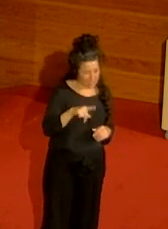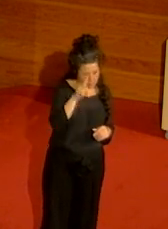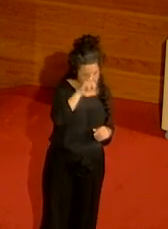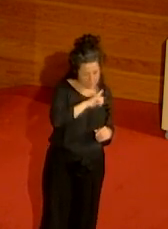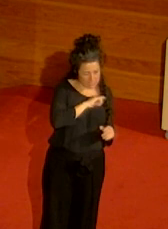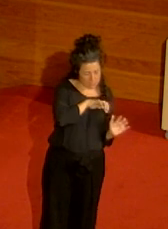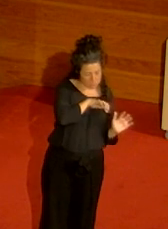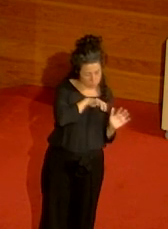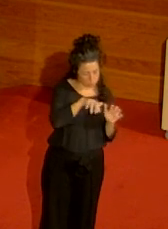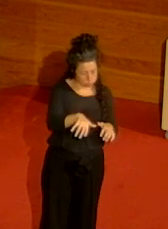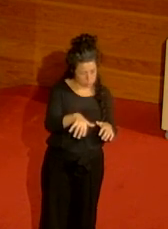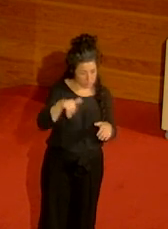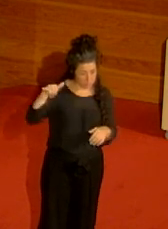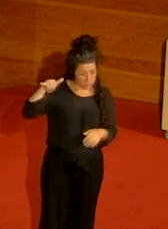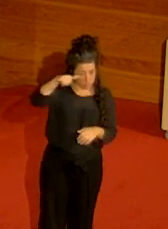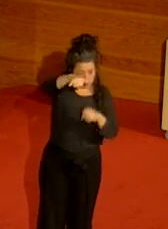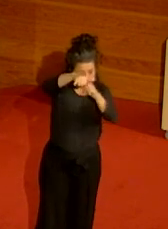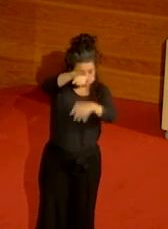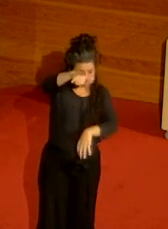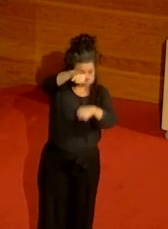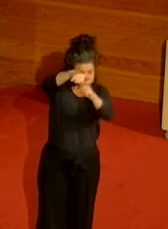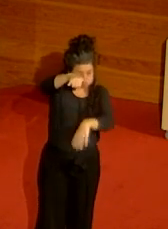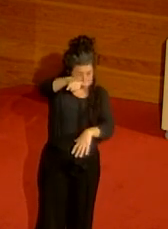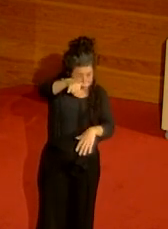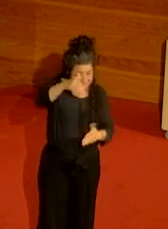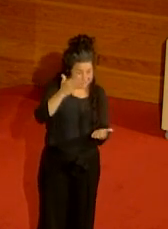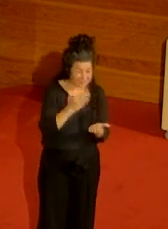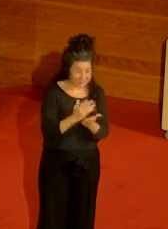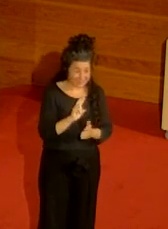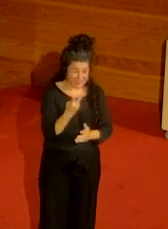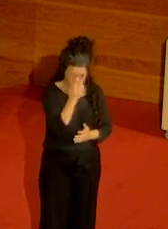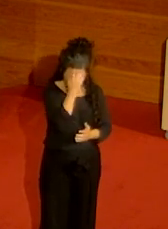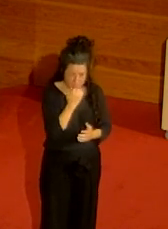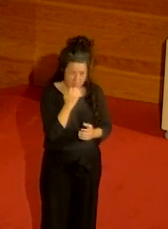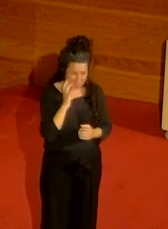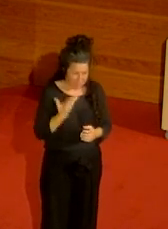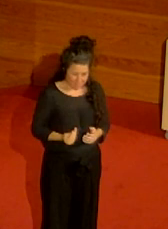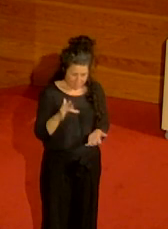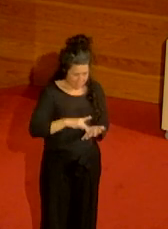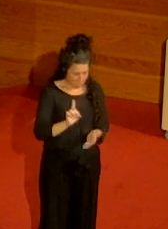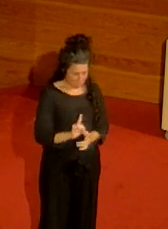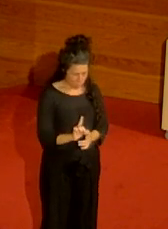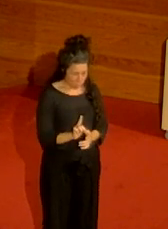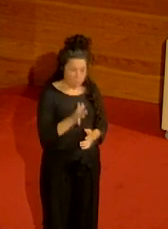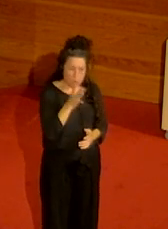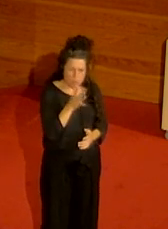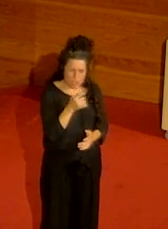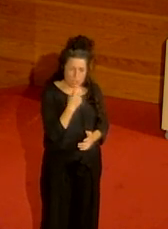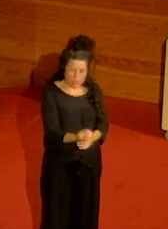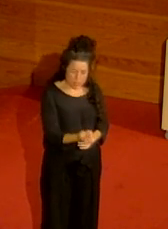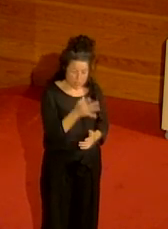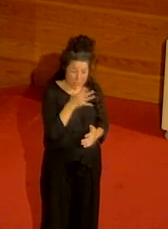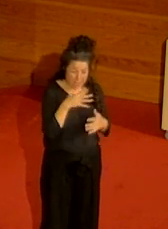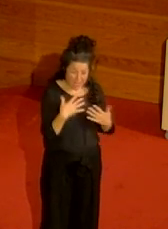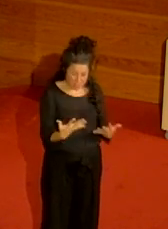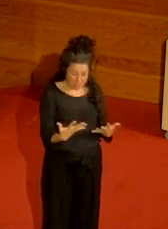hubo ataques aéreos en cisjordania eso no ocurría desde la segunda en tifada Por eso le digo que estamos ahora ya estamos en un punto en el que todo lo